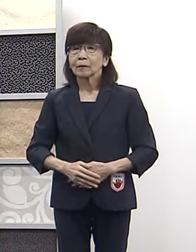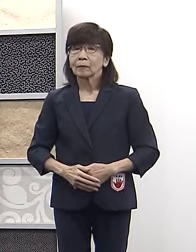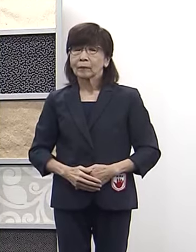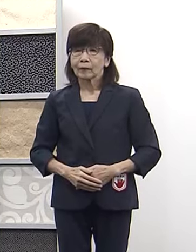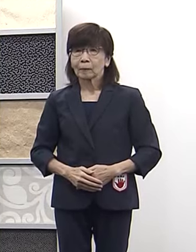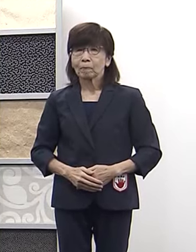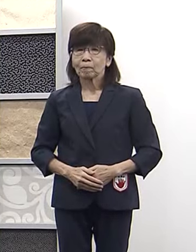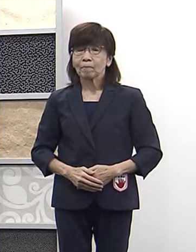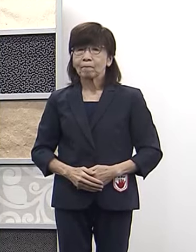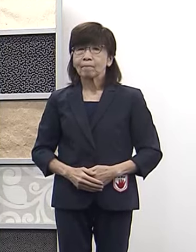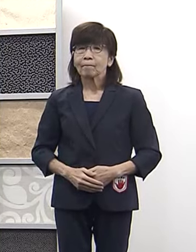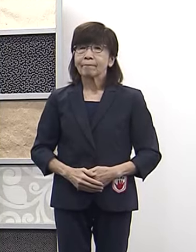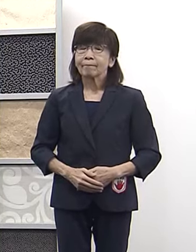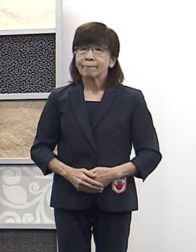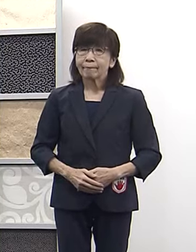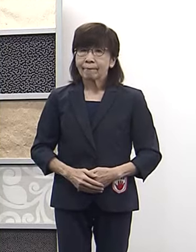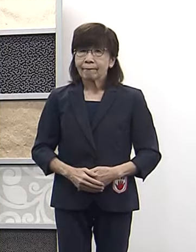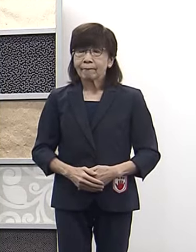そして